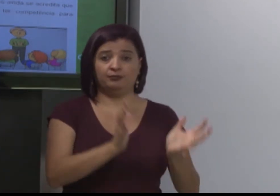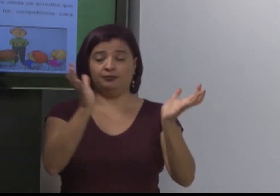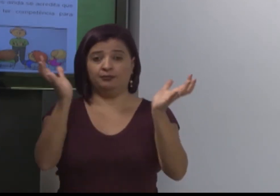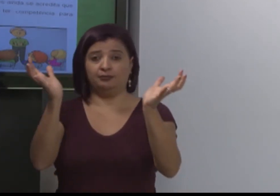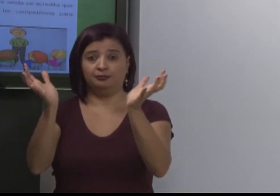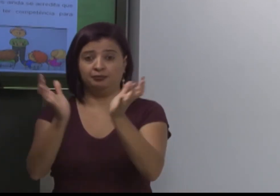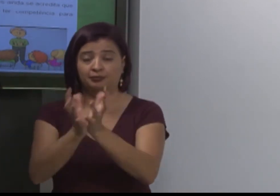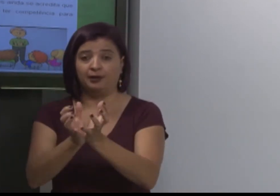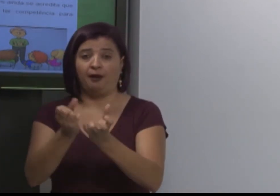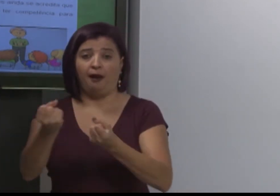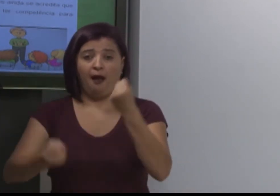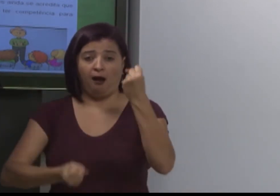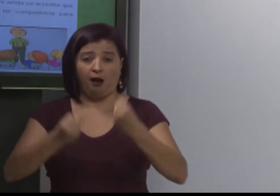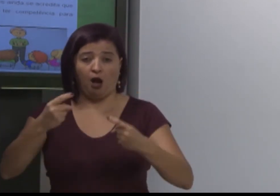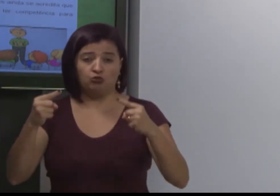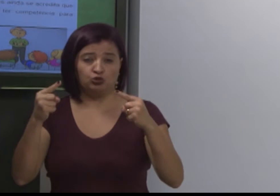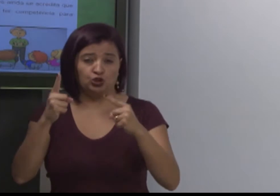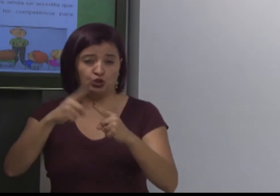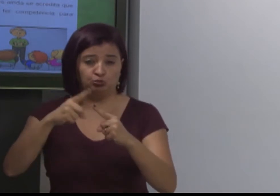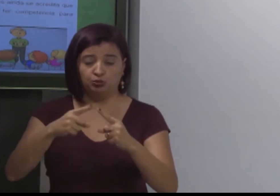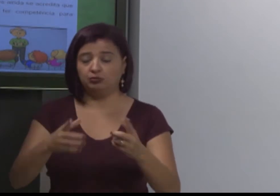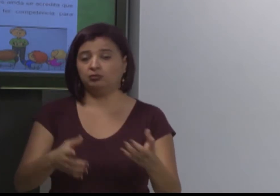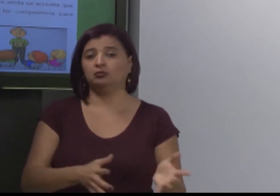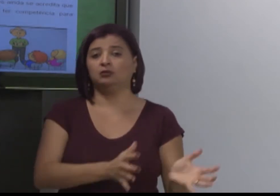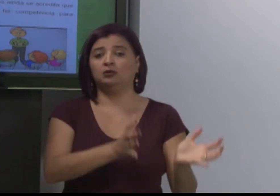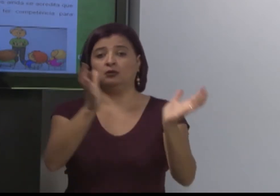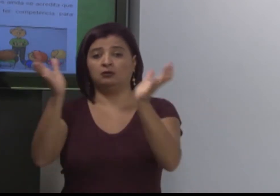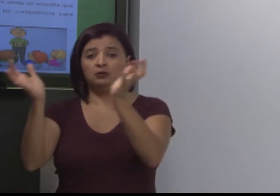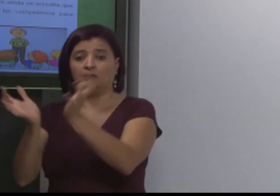Trabalhar com grupos, frutas,